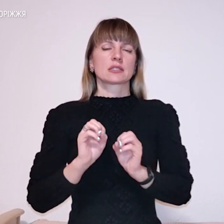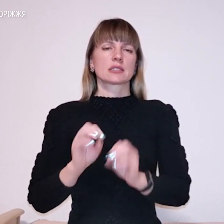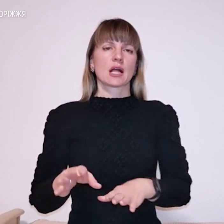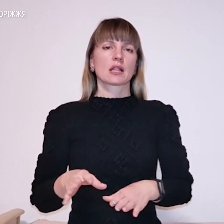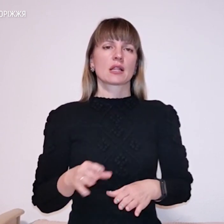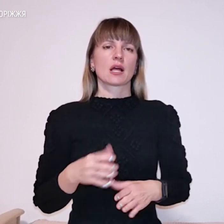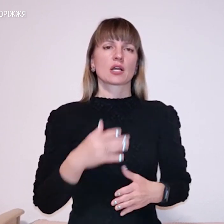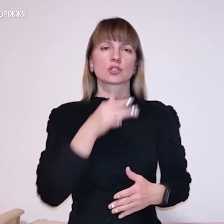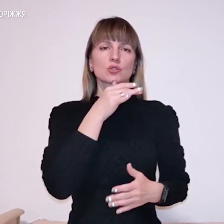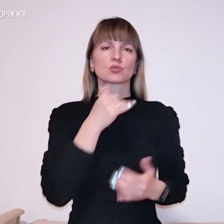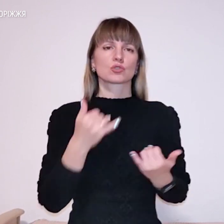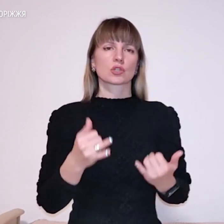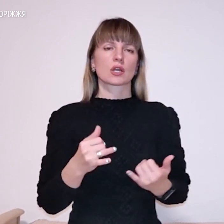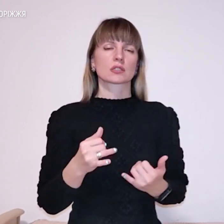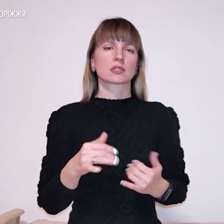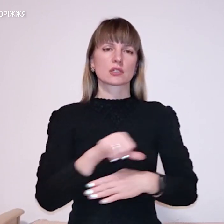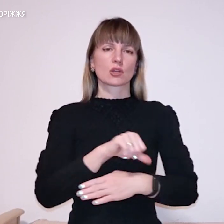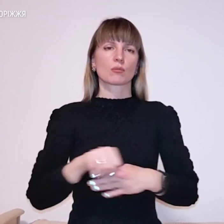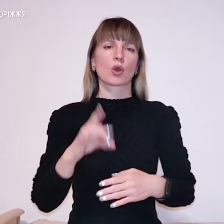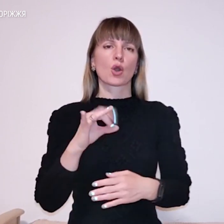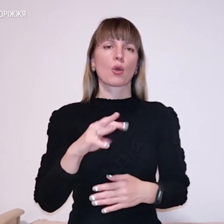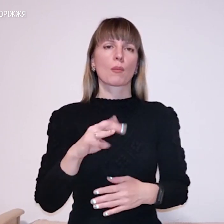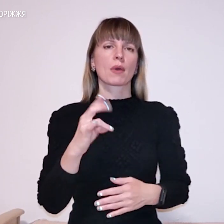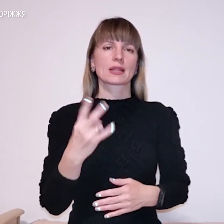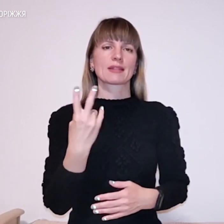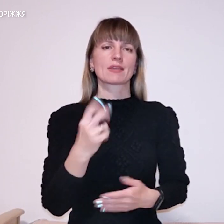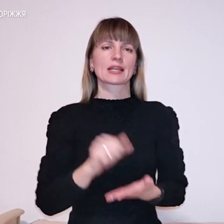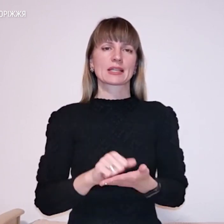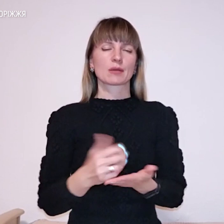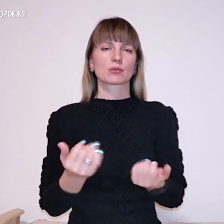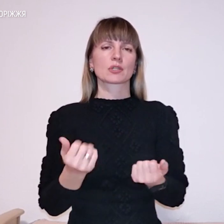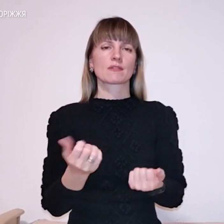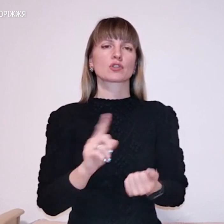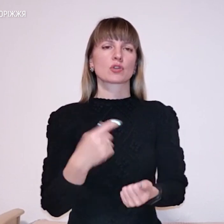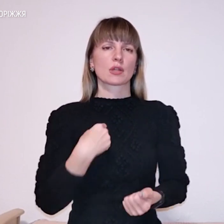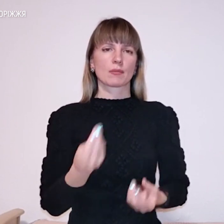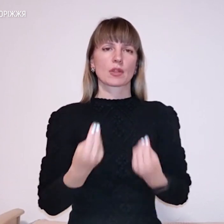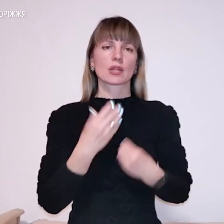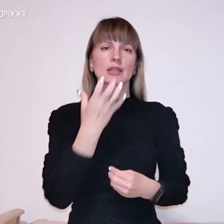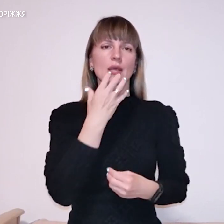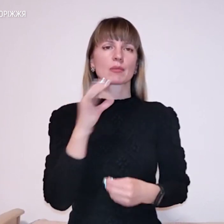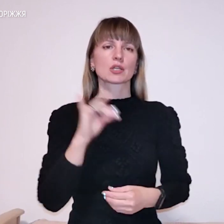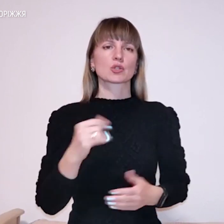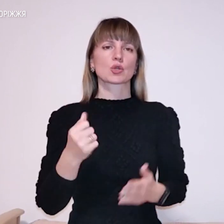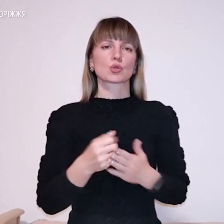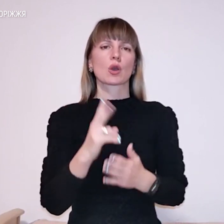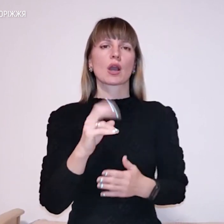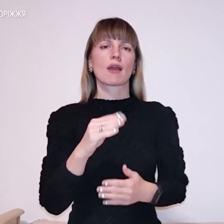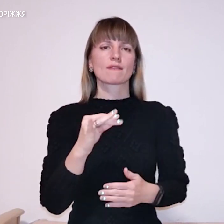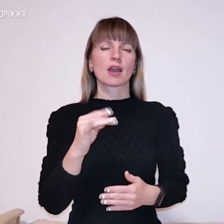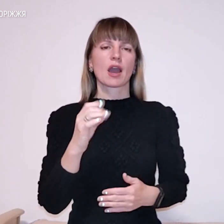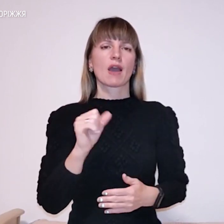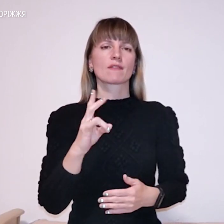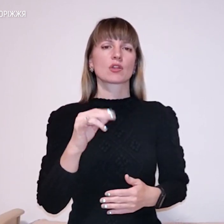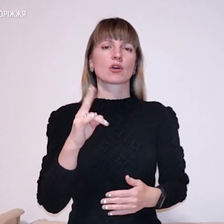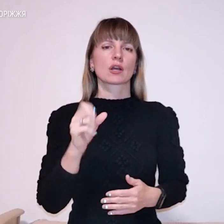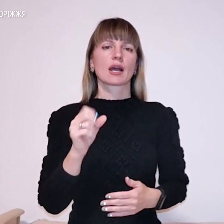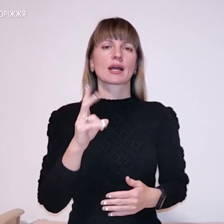Я здала сучасний зарубіжний роман, дві книги, і прийшла взяти, що нададуть нам. «Теплі історії до кави», авторка Надійка Гербіш. Мені